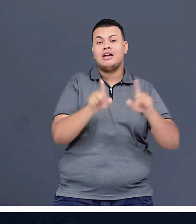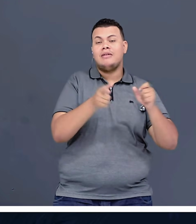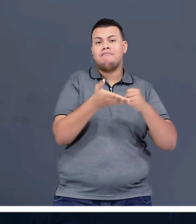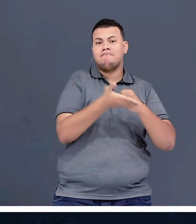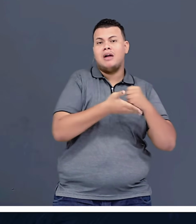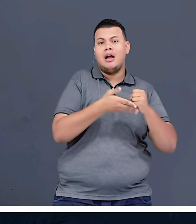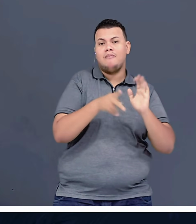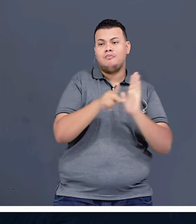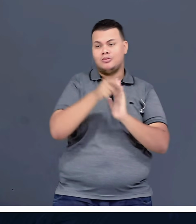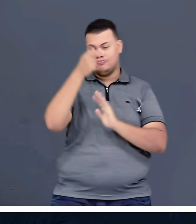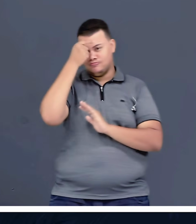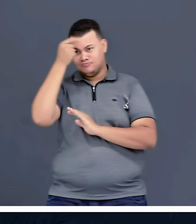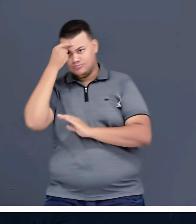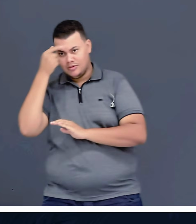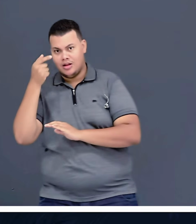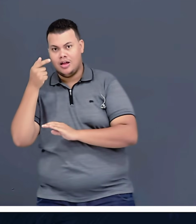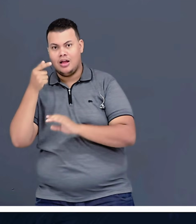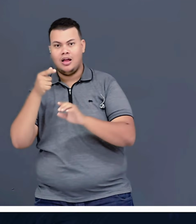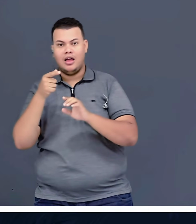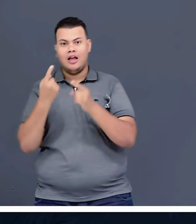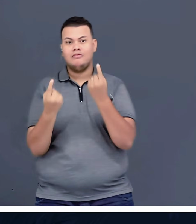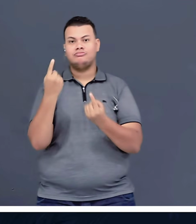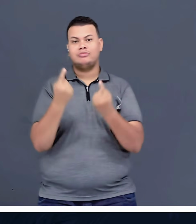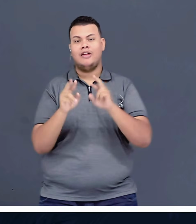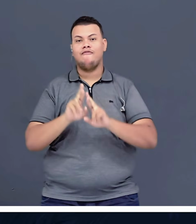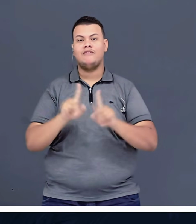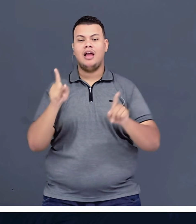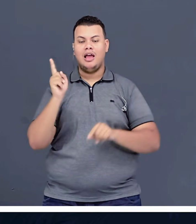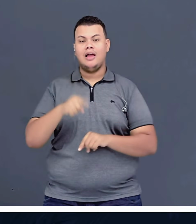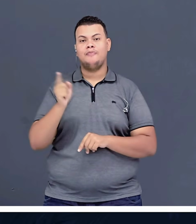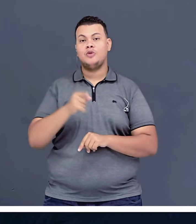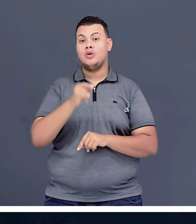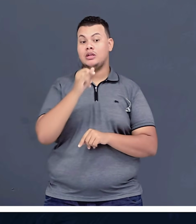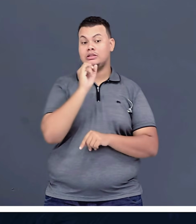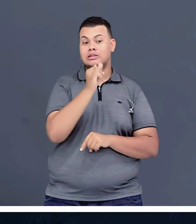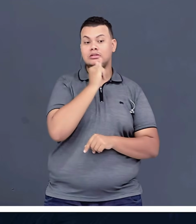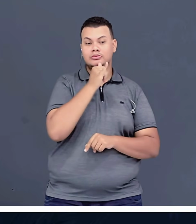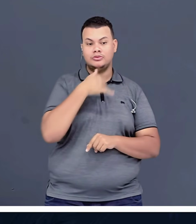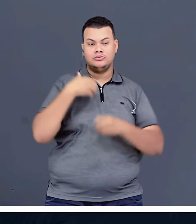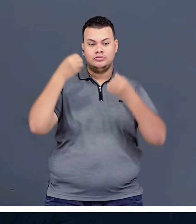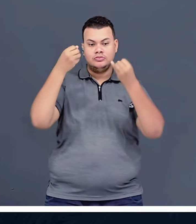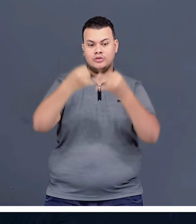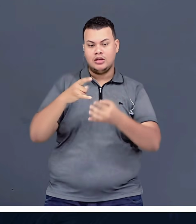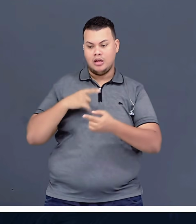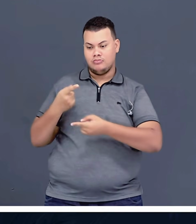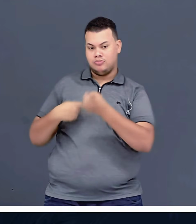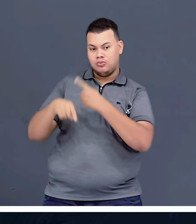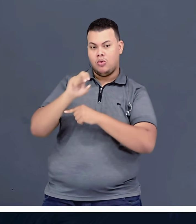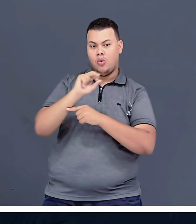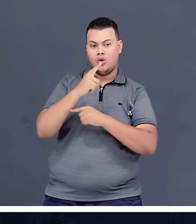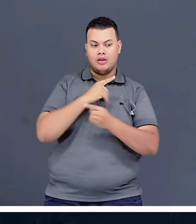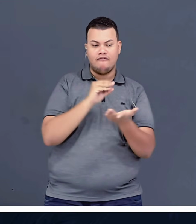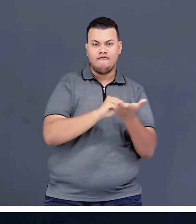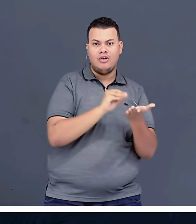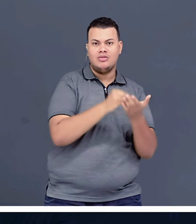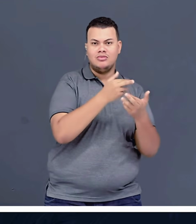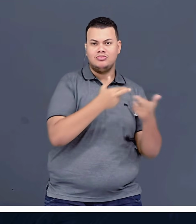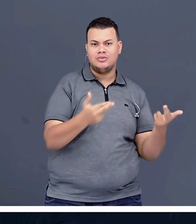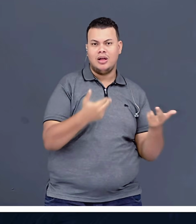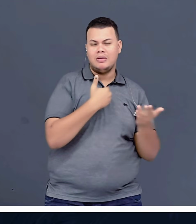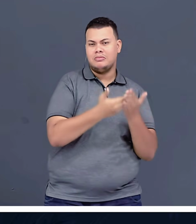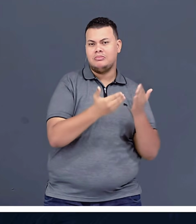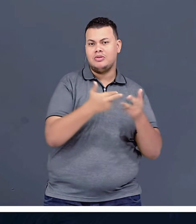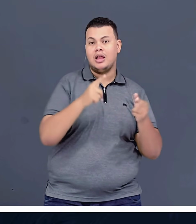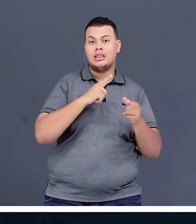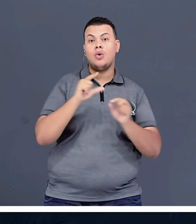básica entre a mentalidade de abundância e escassez. Porque quando a gente fala de abundância e escassez, normalmente a gente linka